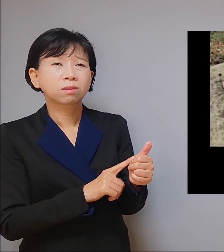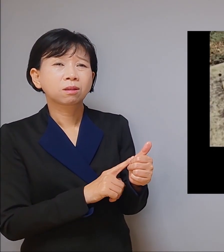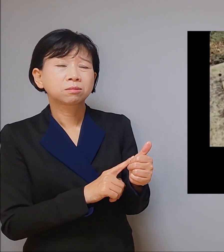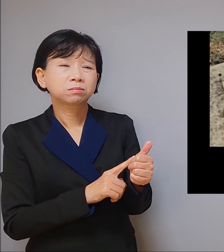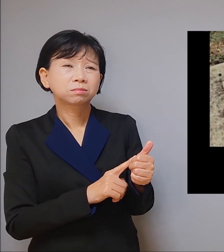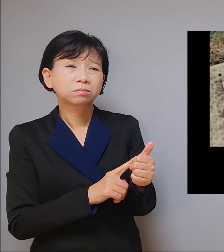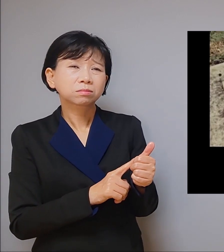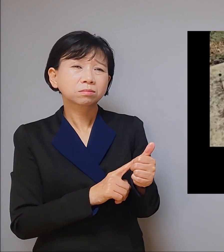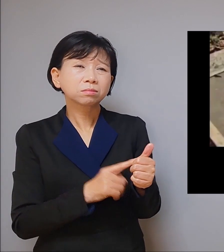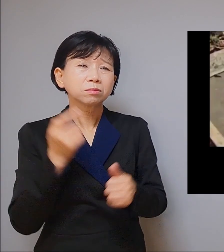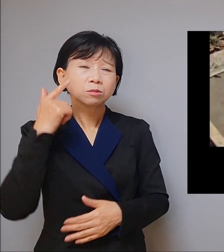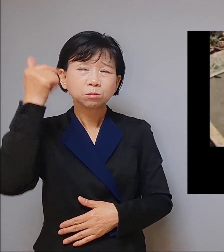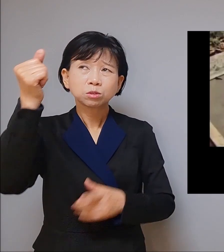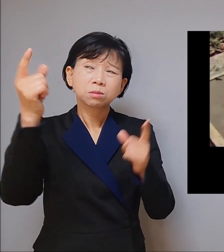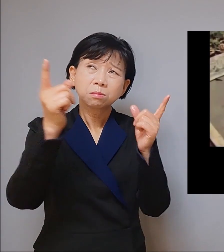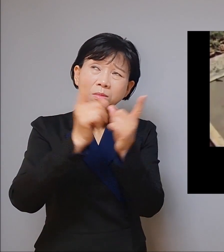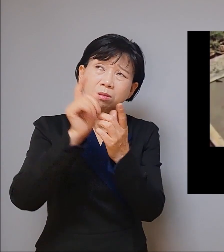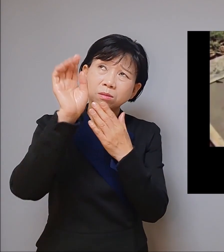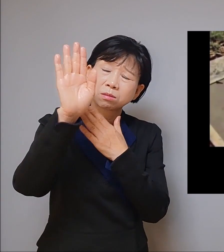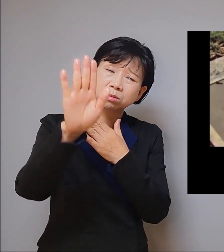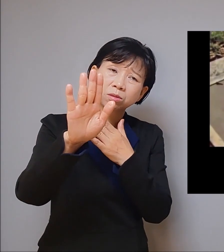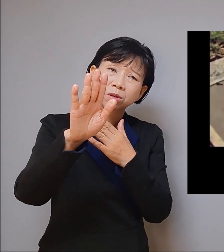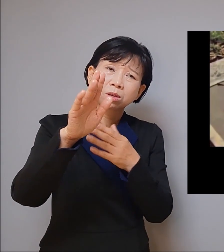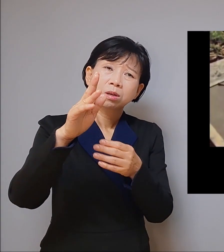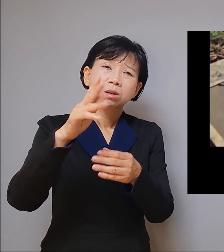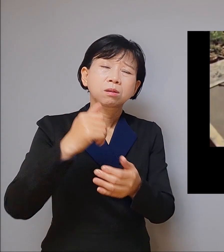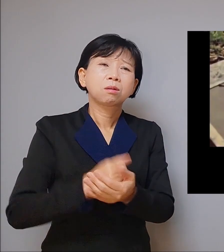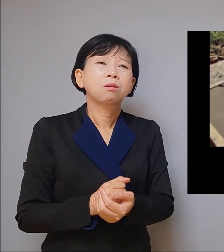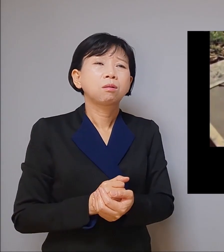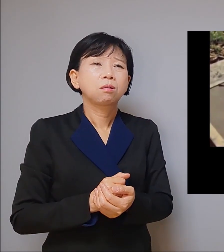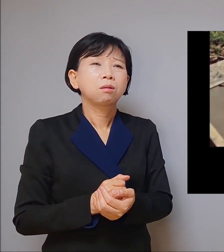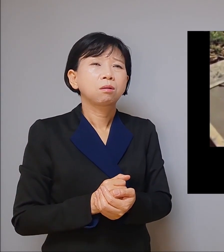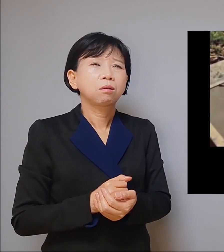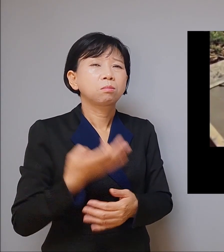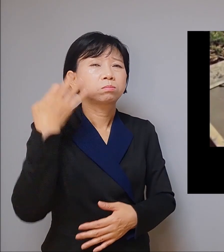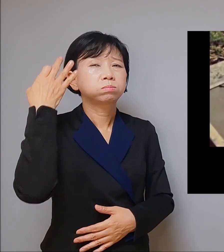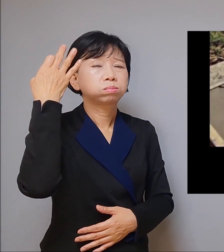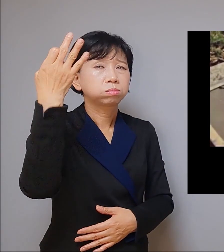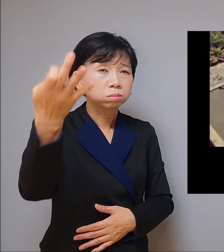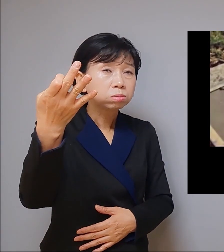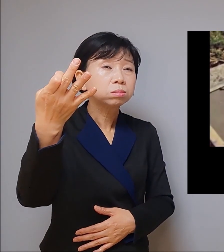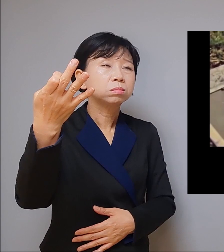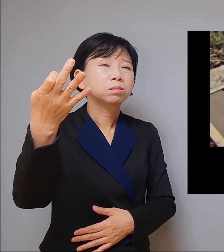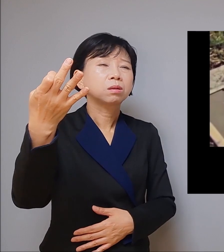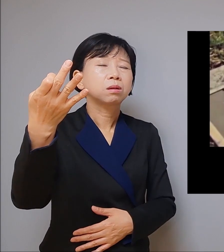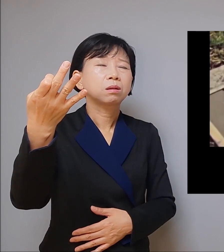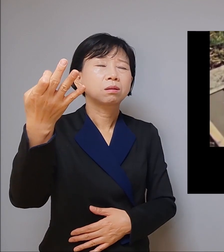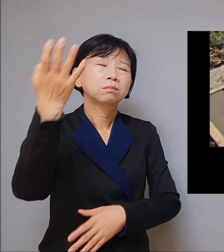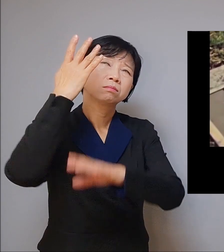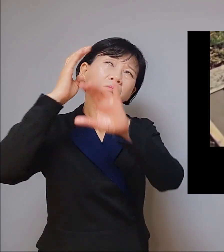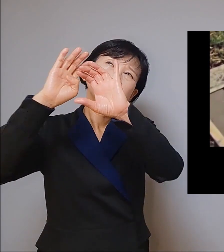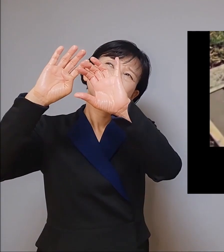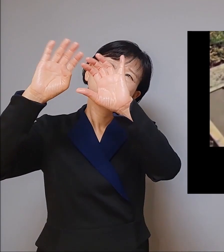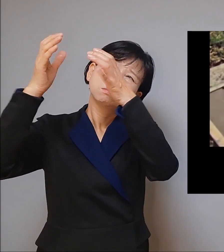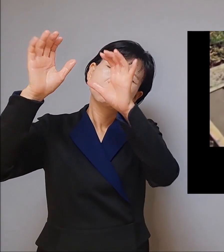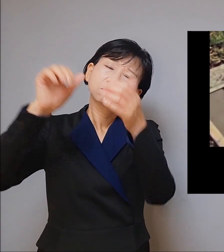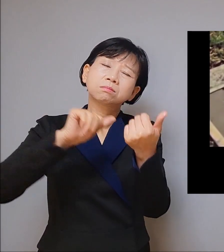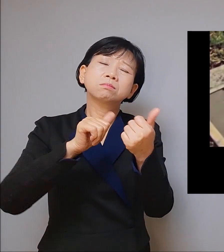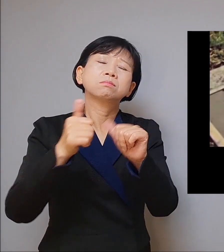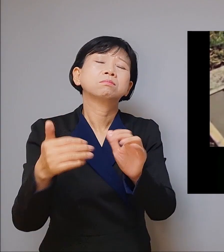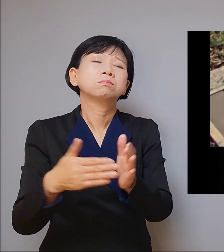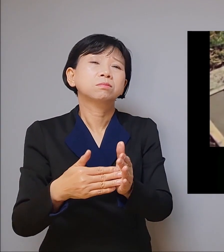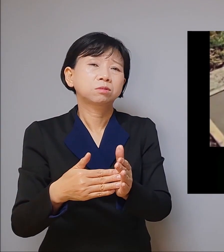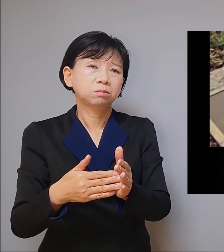그는 이 만남이 있은 지 2주 후 기쁘게 주님의 품에 안겼습니다. 이